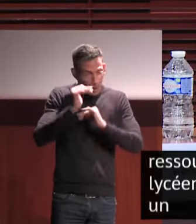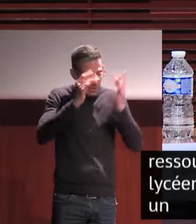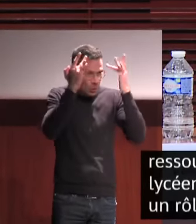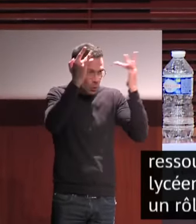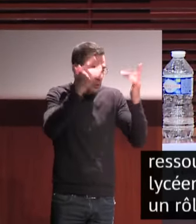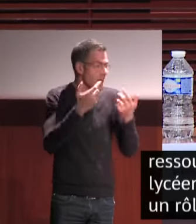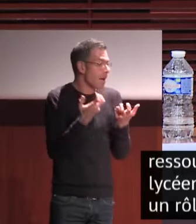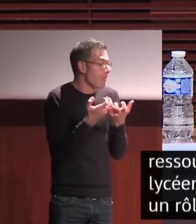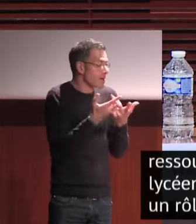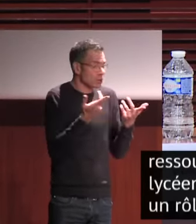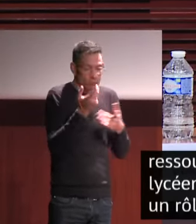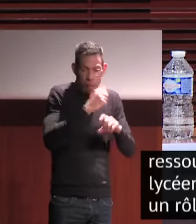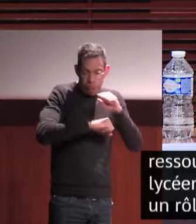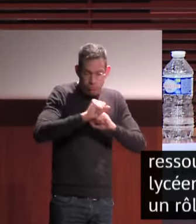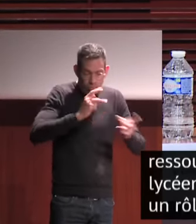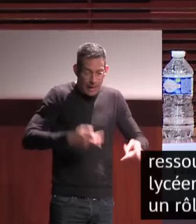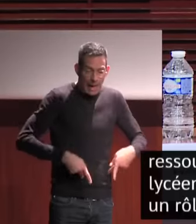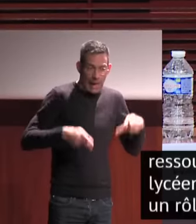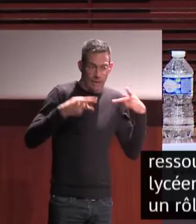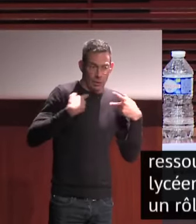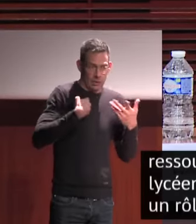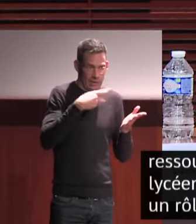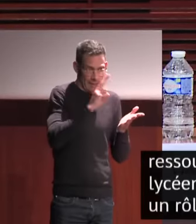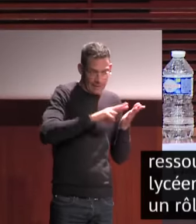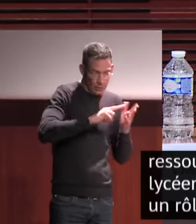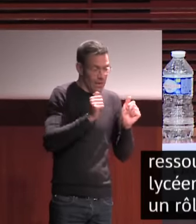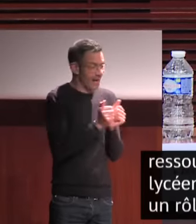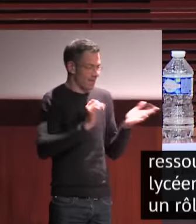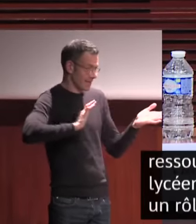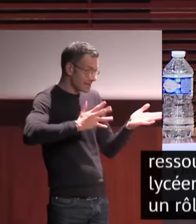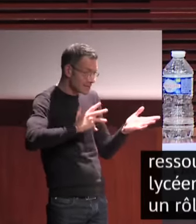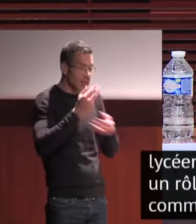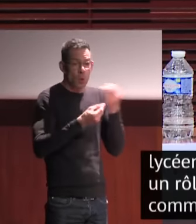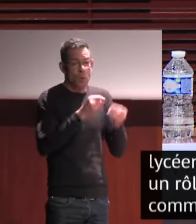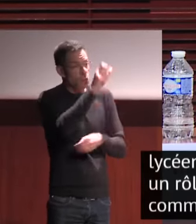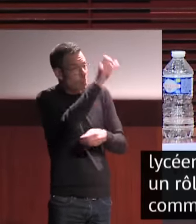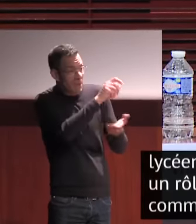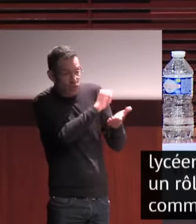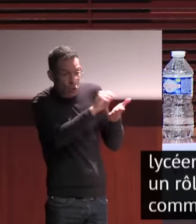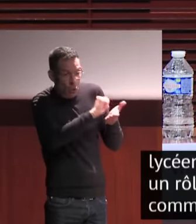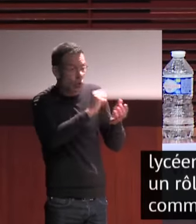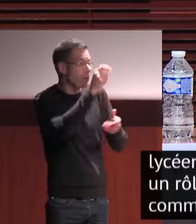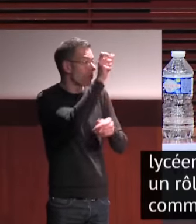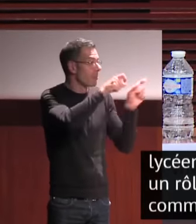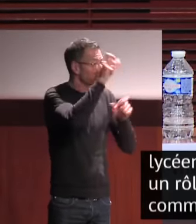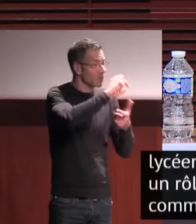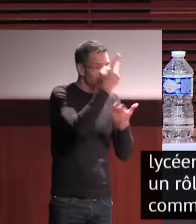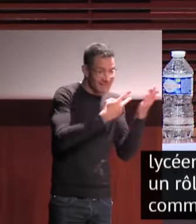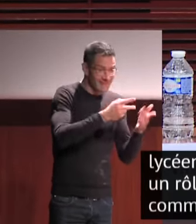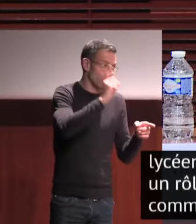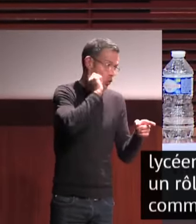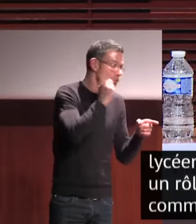que des ateliers de lecture en LSF ou des rencontres avec des auteurs et dessinateurs sourds.